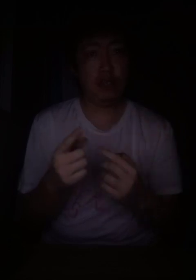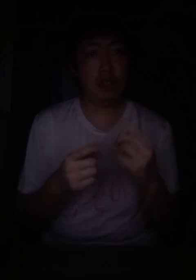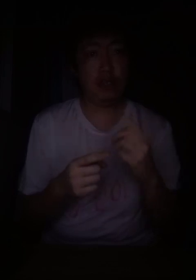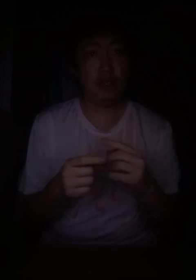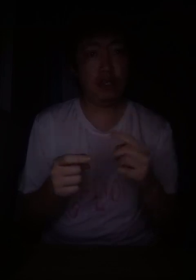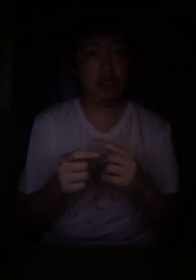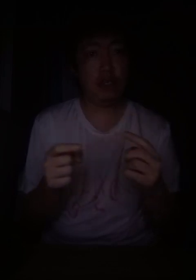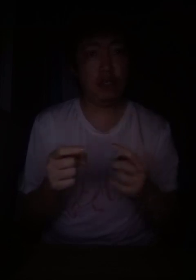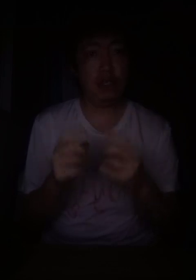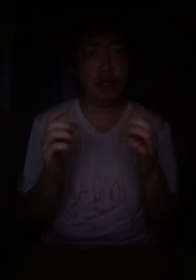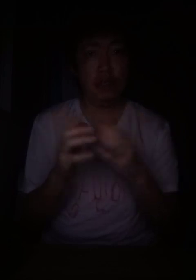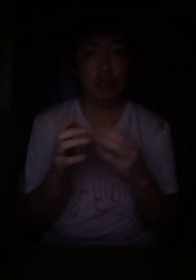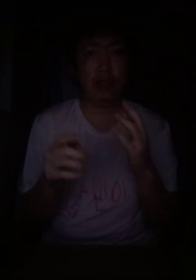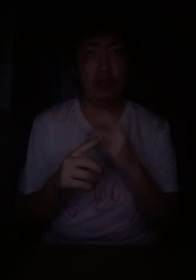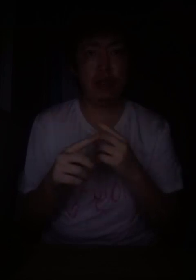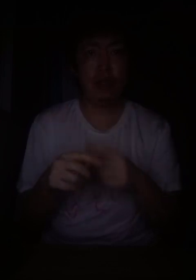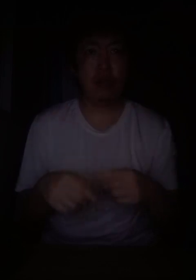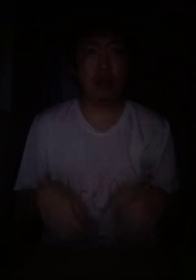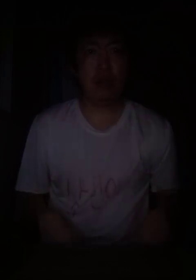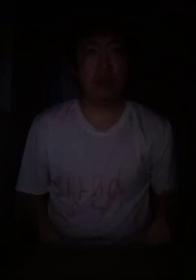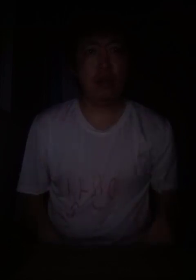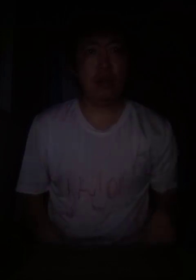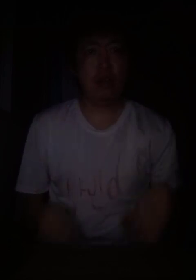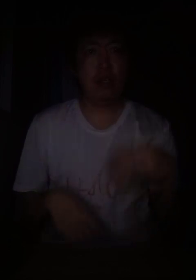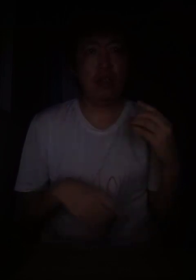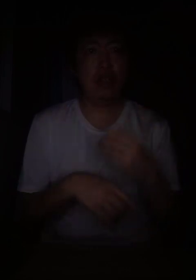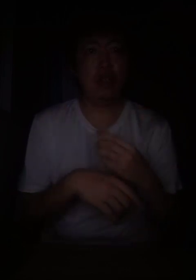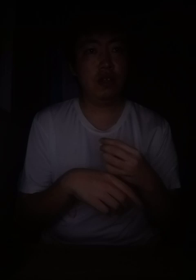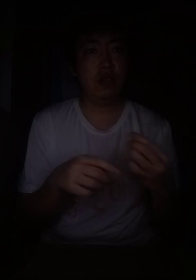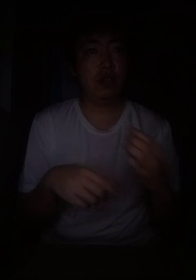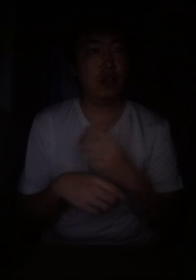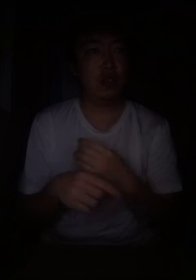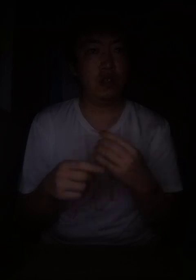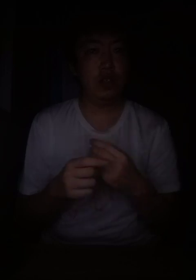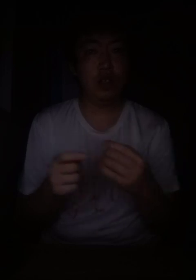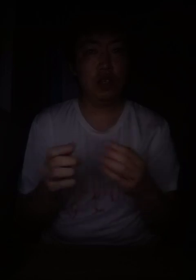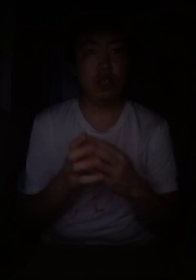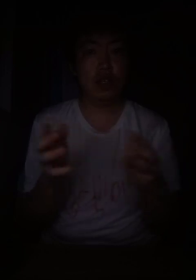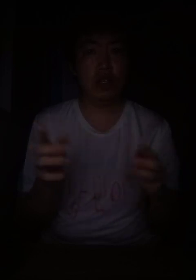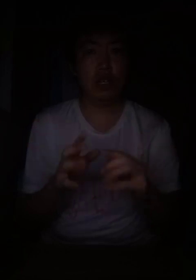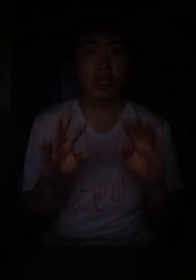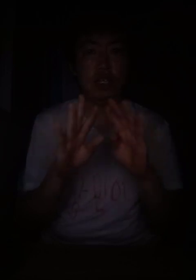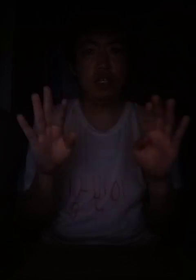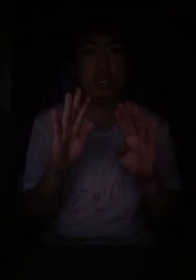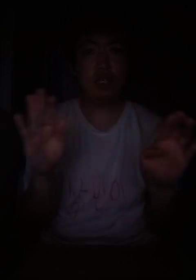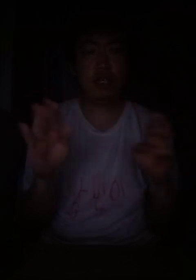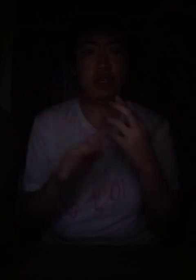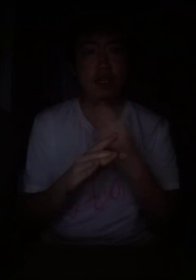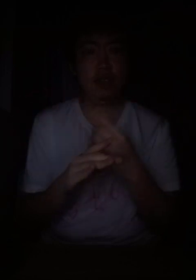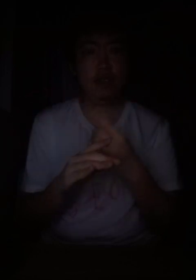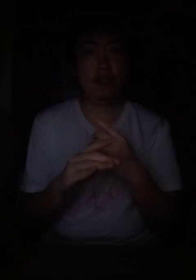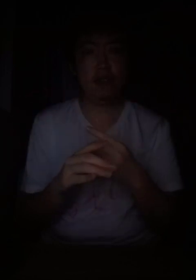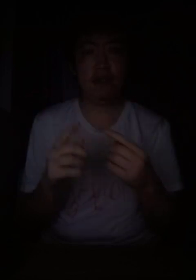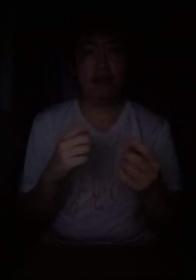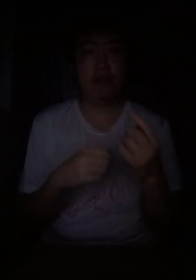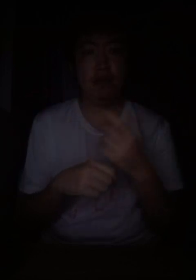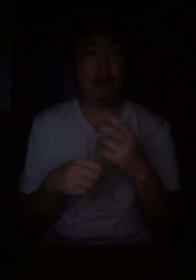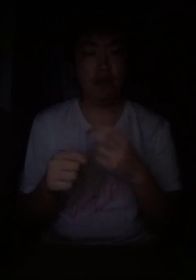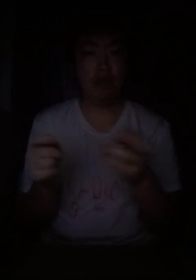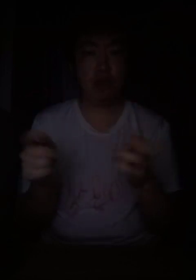기관사가 듣지를 못했습니다. 경찰은 또 김포공항역의 경우 안전문을 수동으로 작동해야 하지만 해당 기관사와 관제사 모두